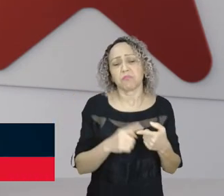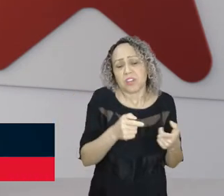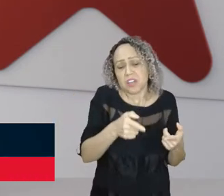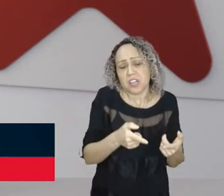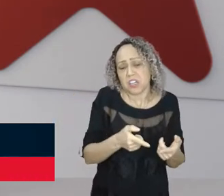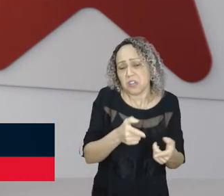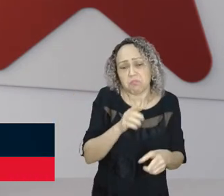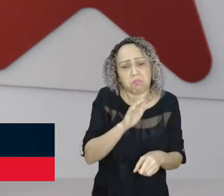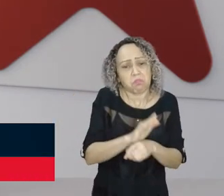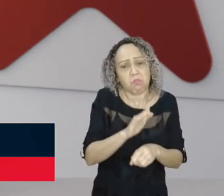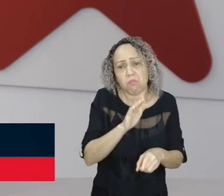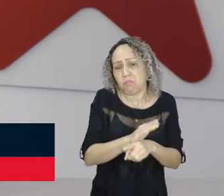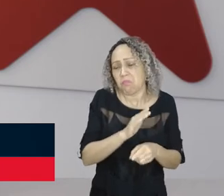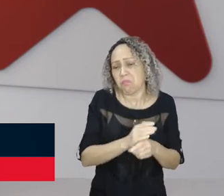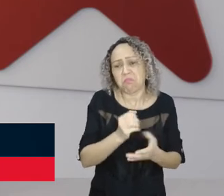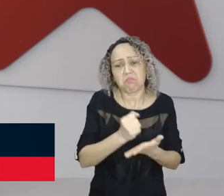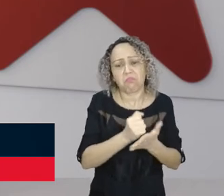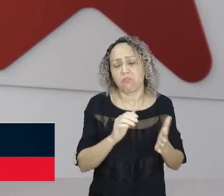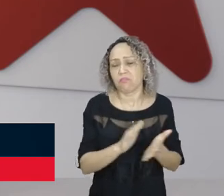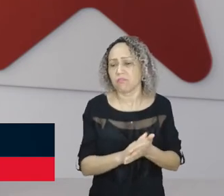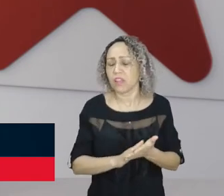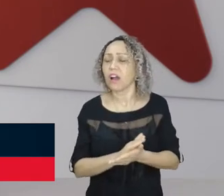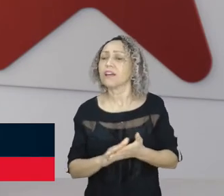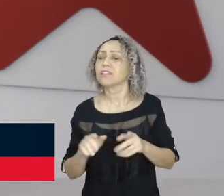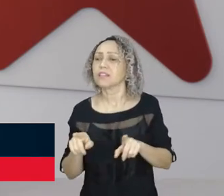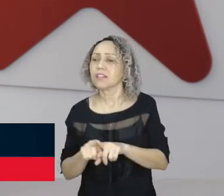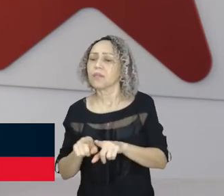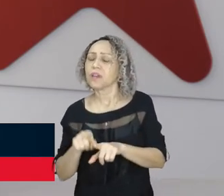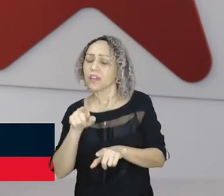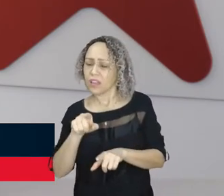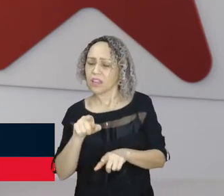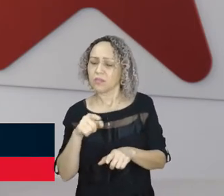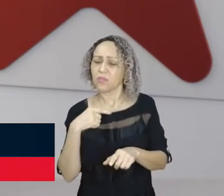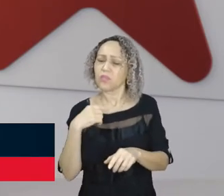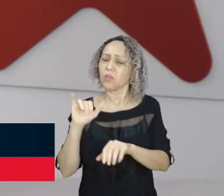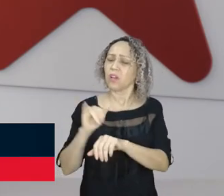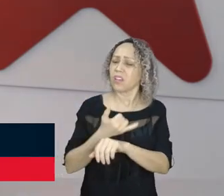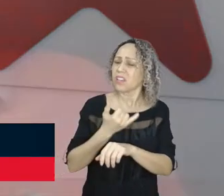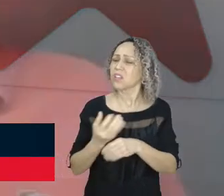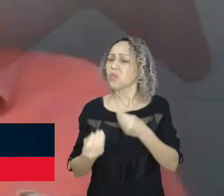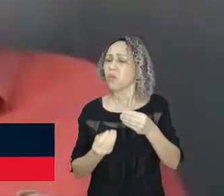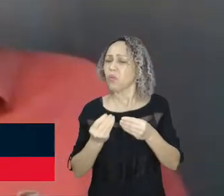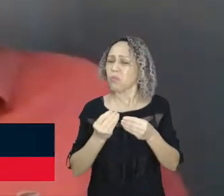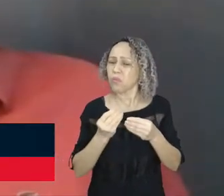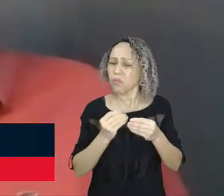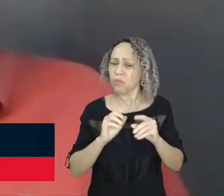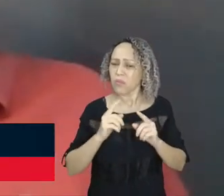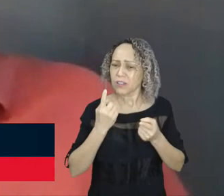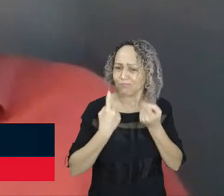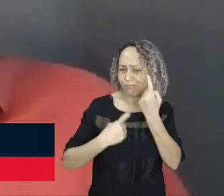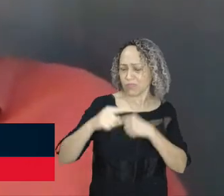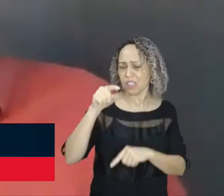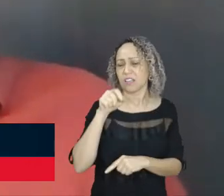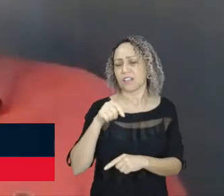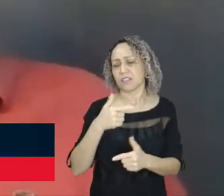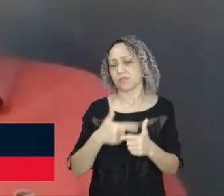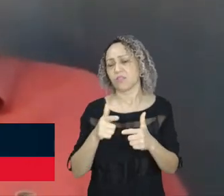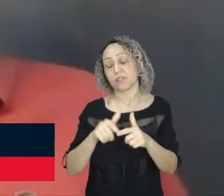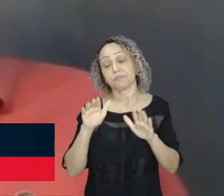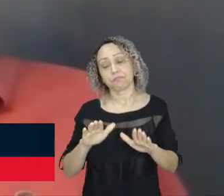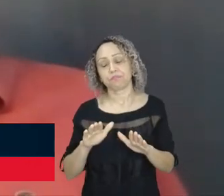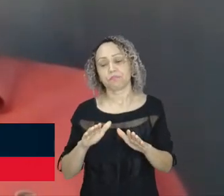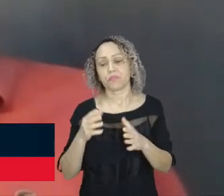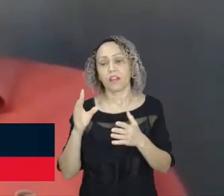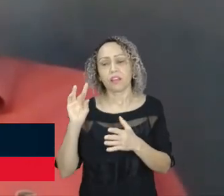do país e apontou medidas também para superar essa atual situação. Pois é, a ciência e tecnologia